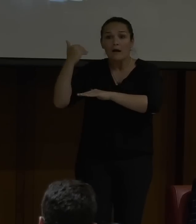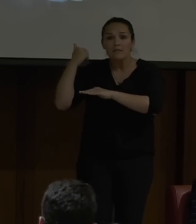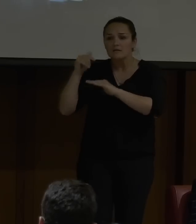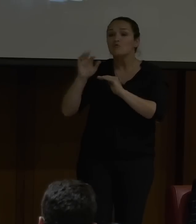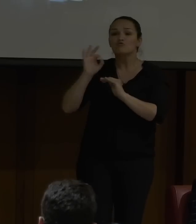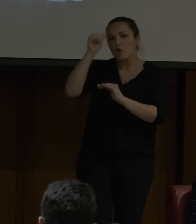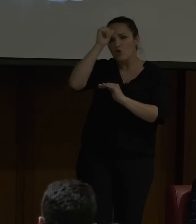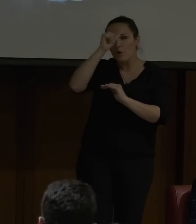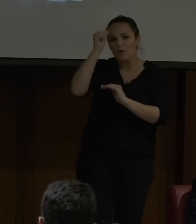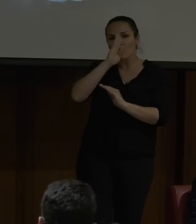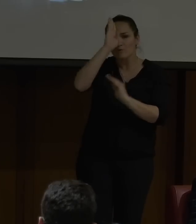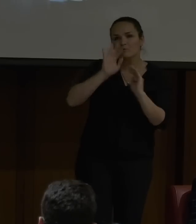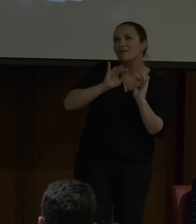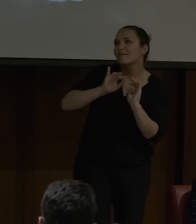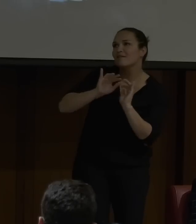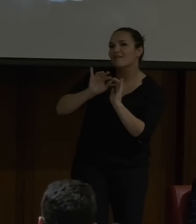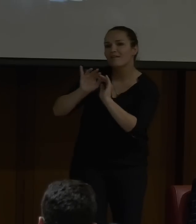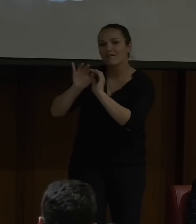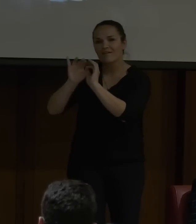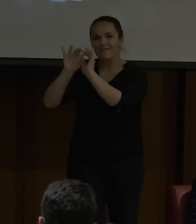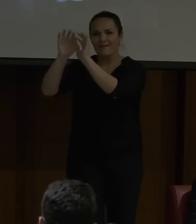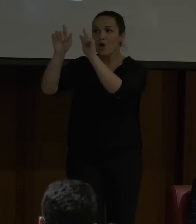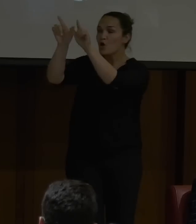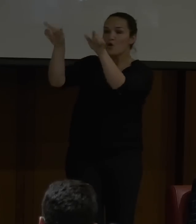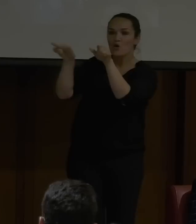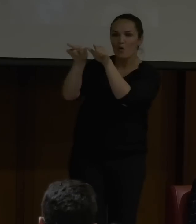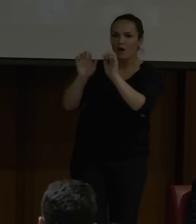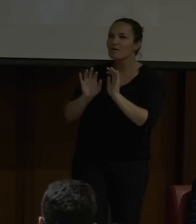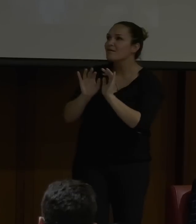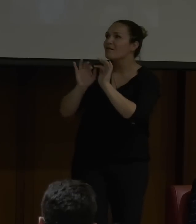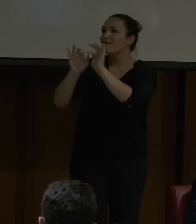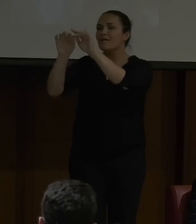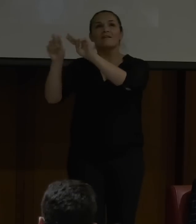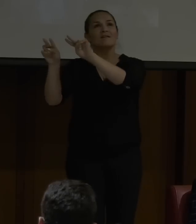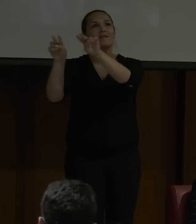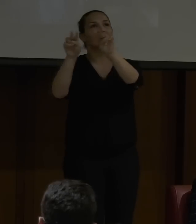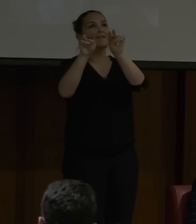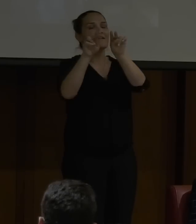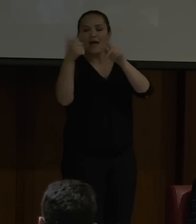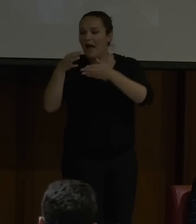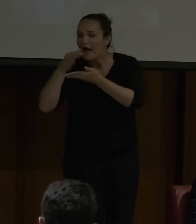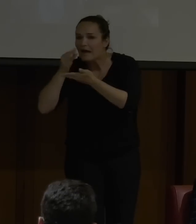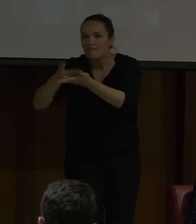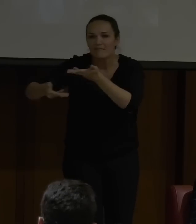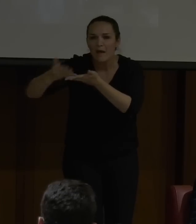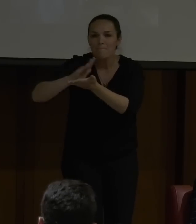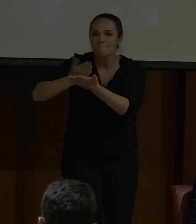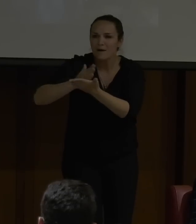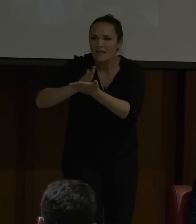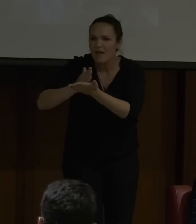los domingos, los sábados y los domingos, pues a buscar el café, la